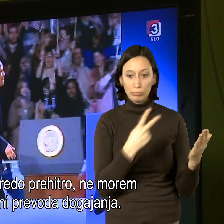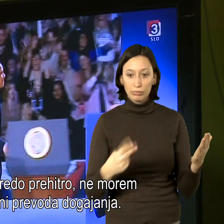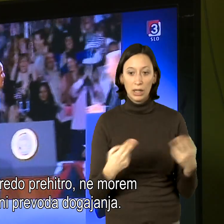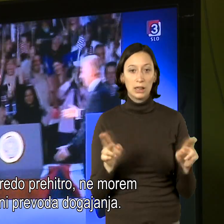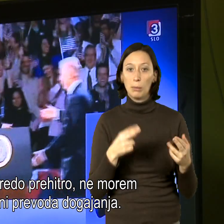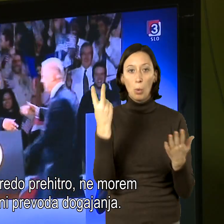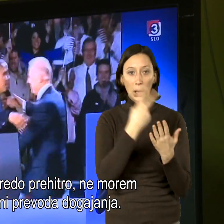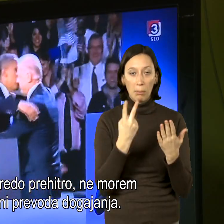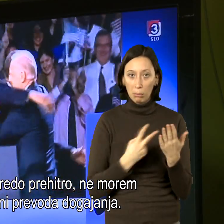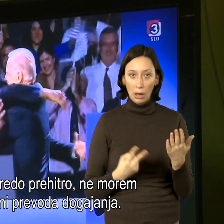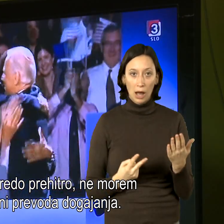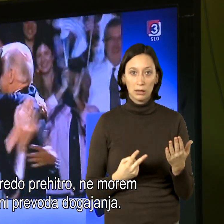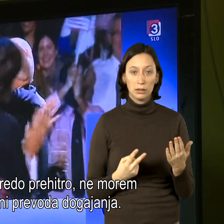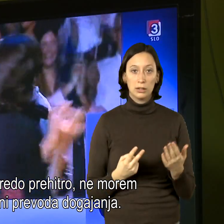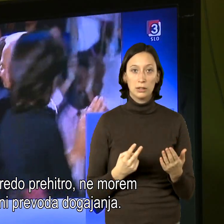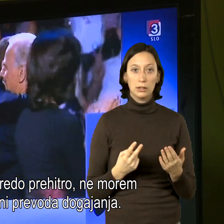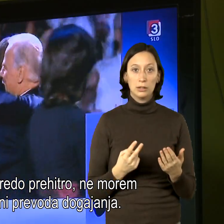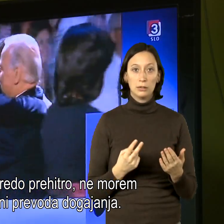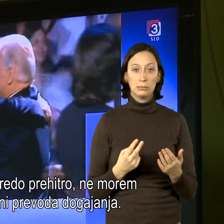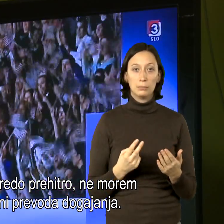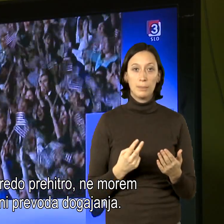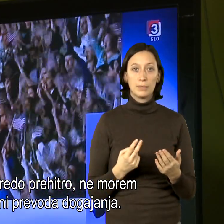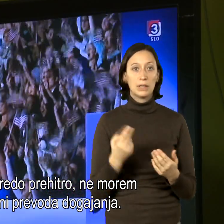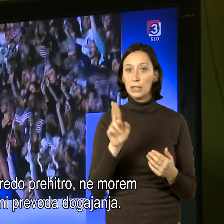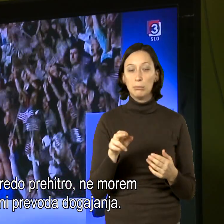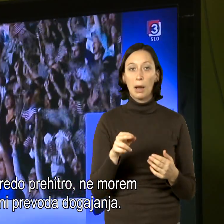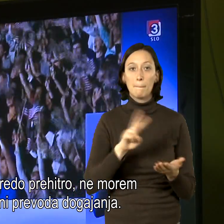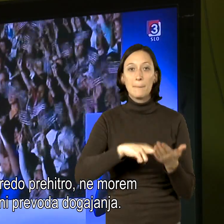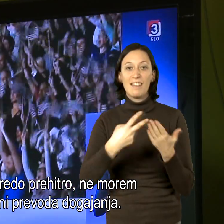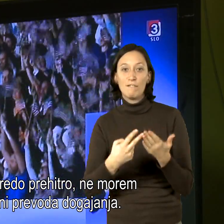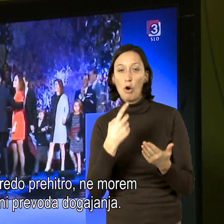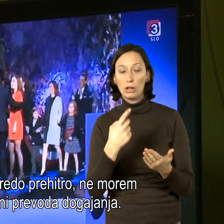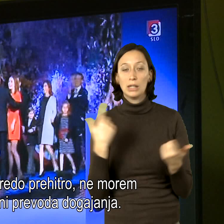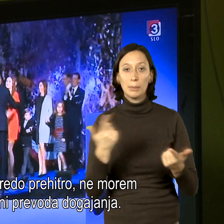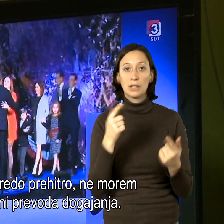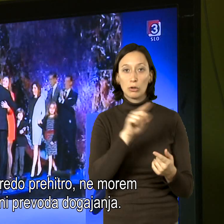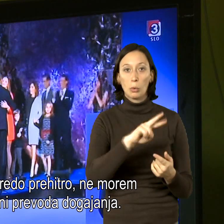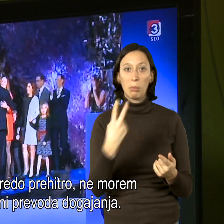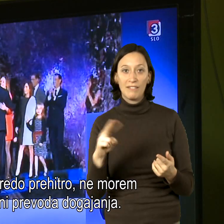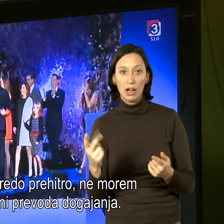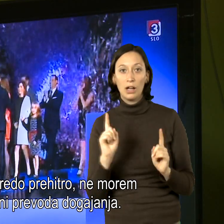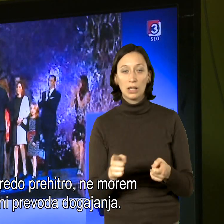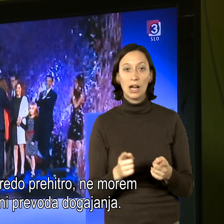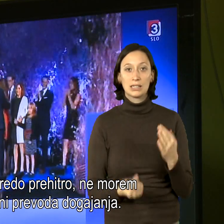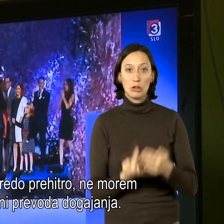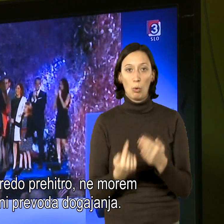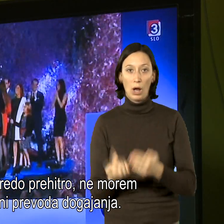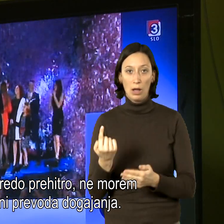hitro gre, ne more prebrati, a nima prevoda, da bi se lahko to prevajalo, kaj se